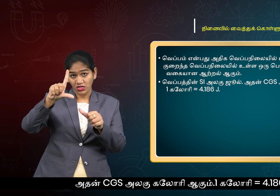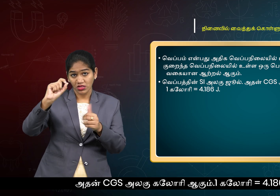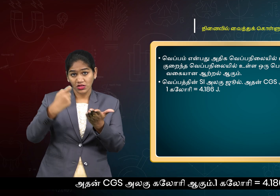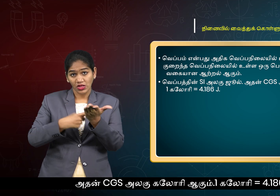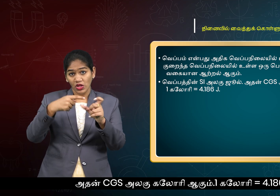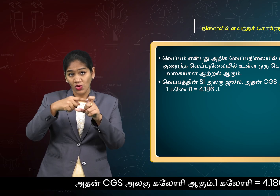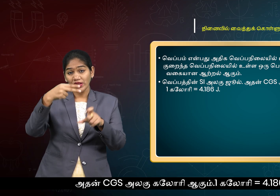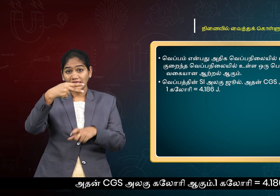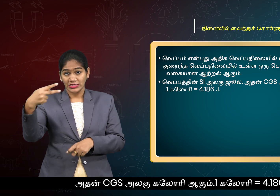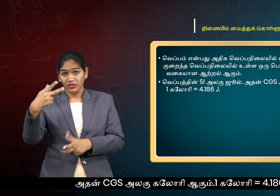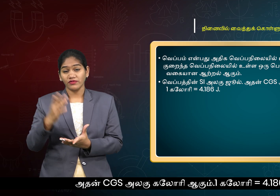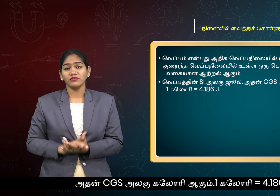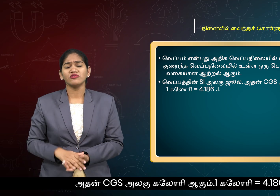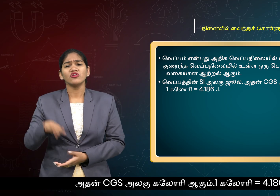4.186 J.